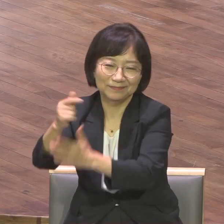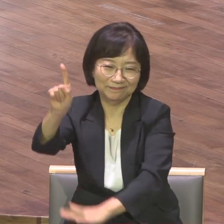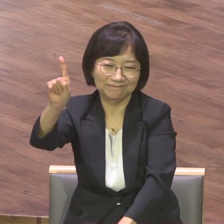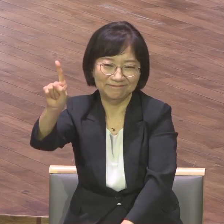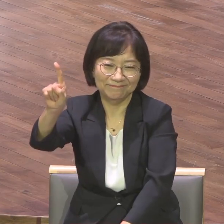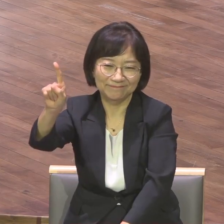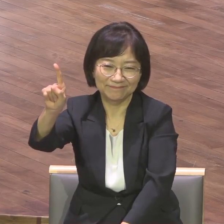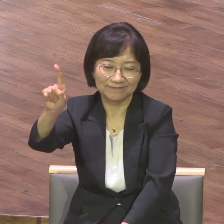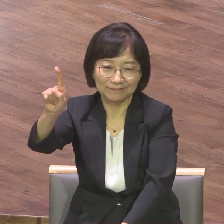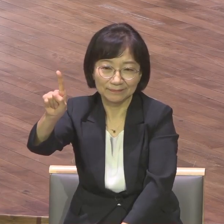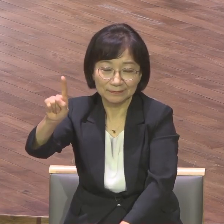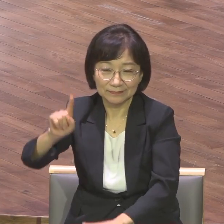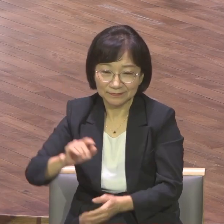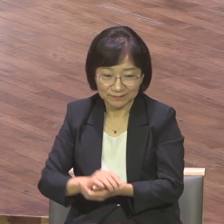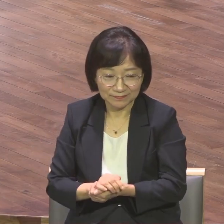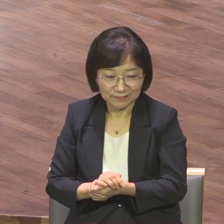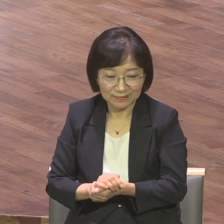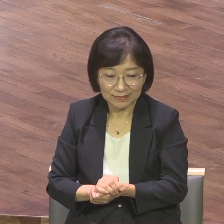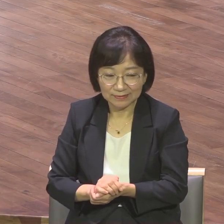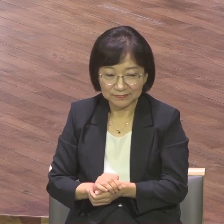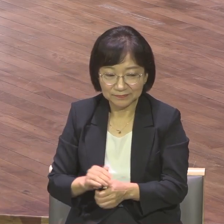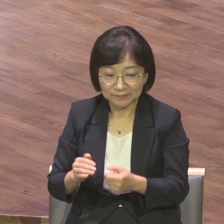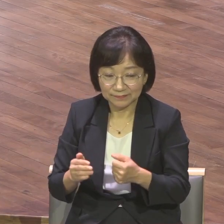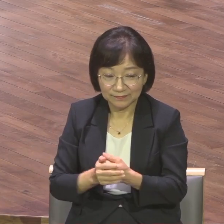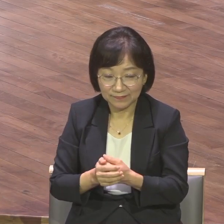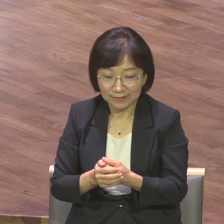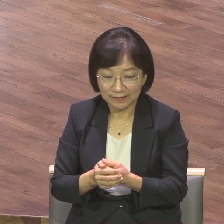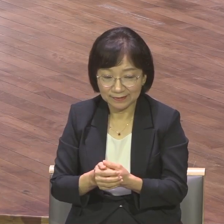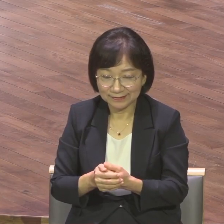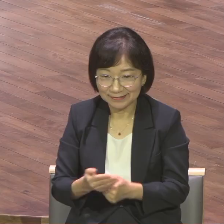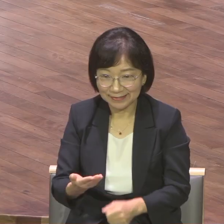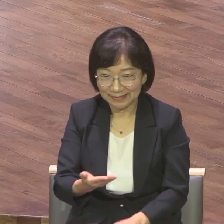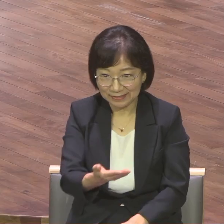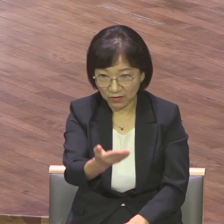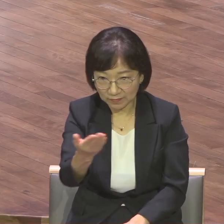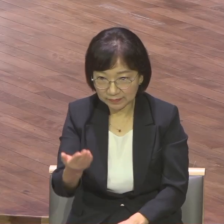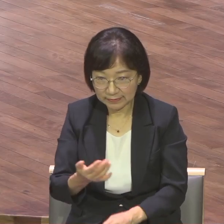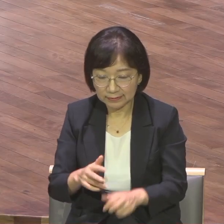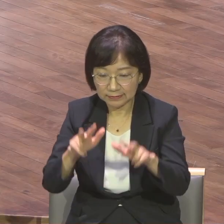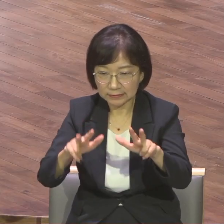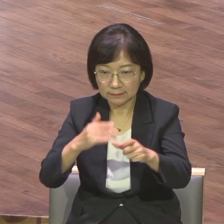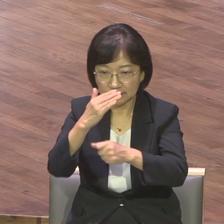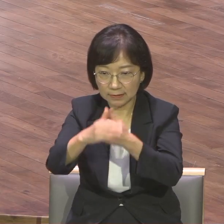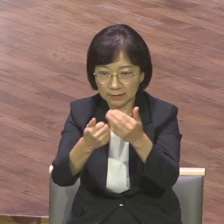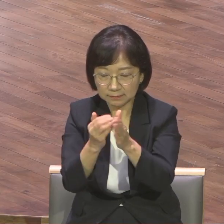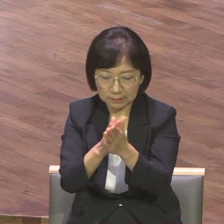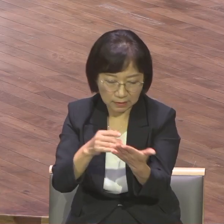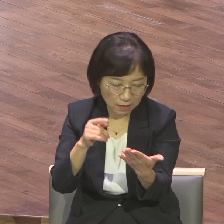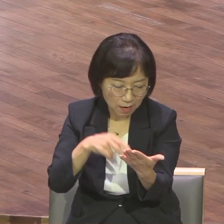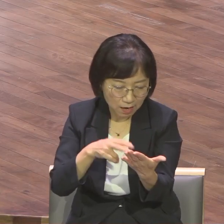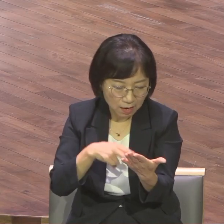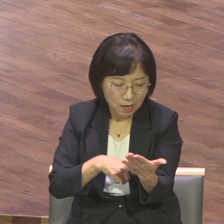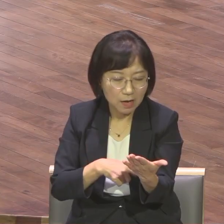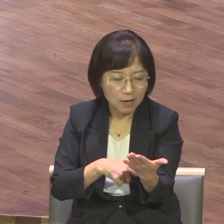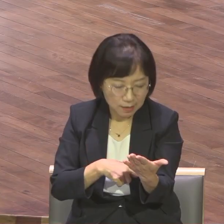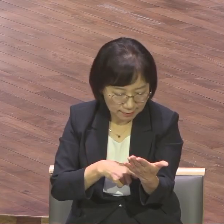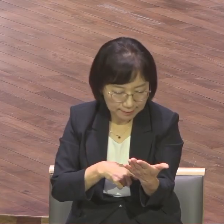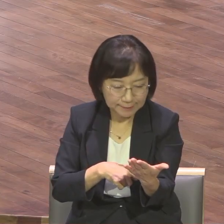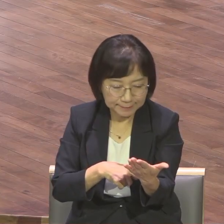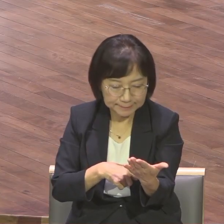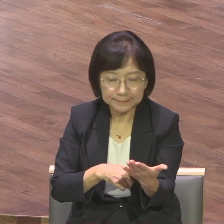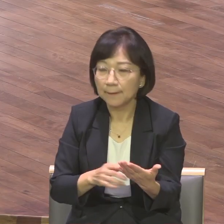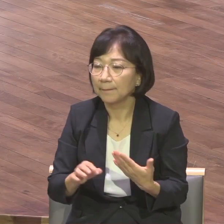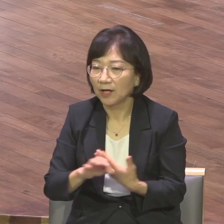그렇기 때문에 이 말씀만 제대로 알아도 시한부 종말론 또 이단 사이비